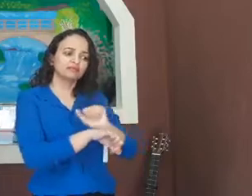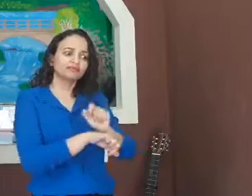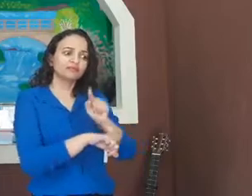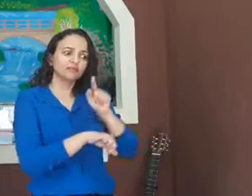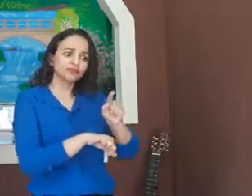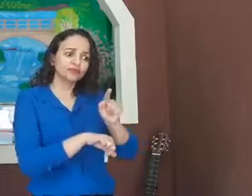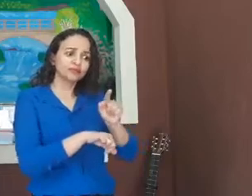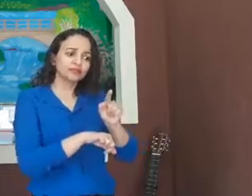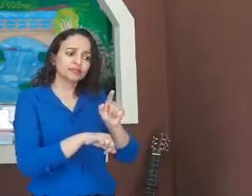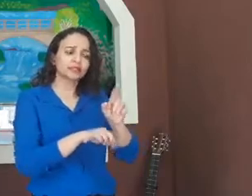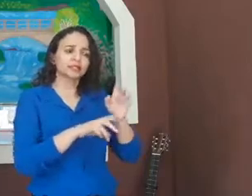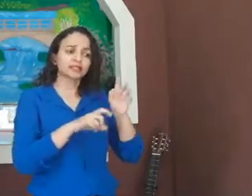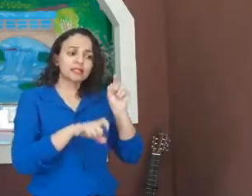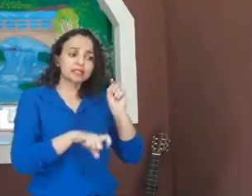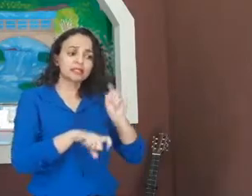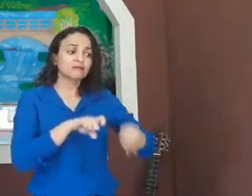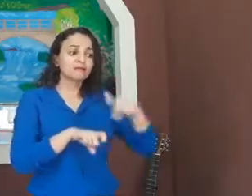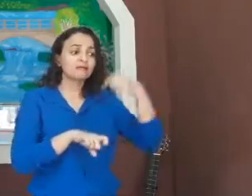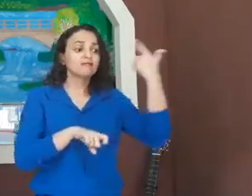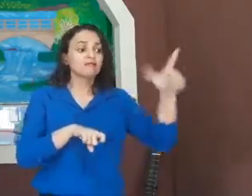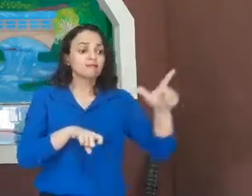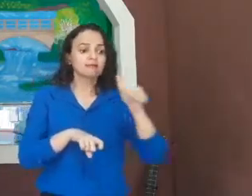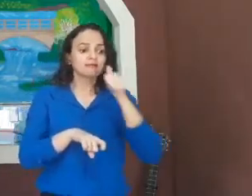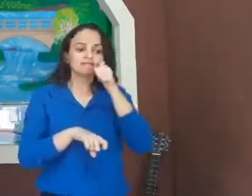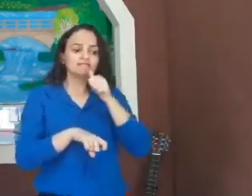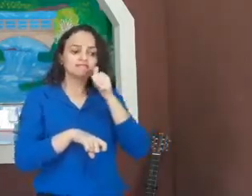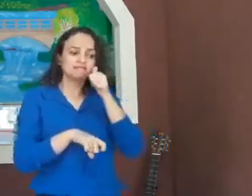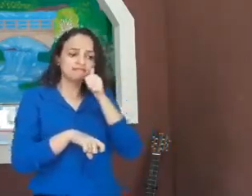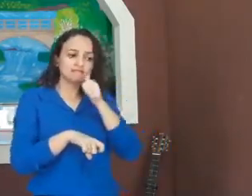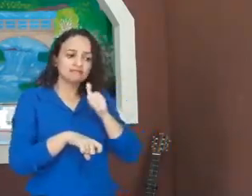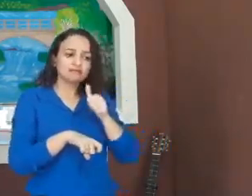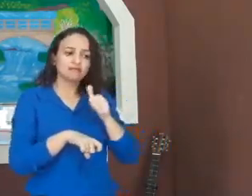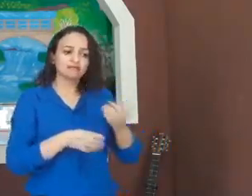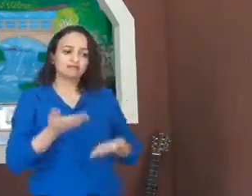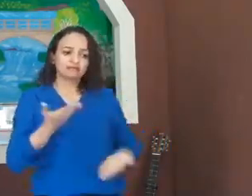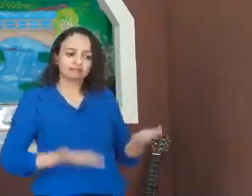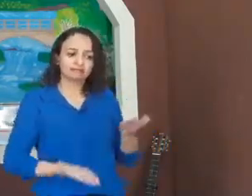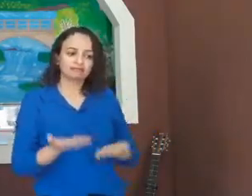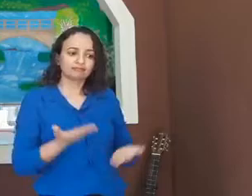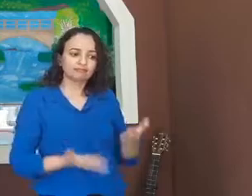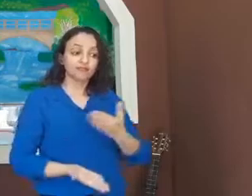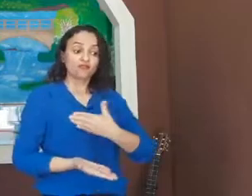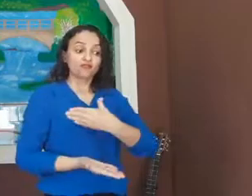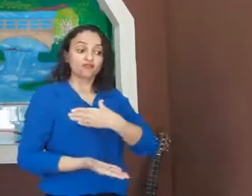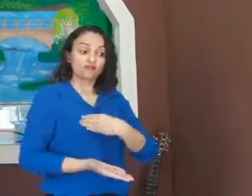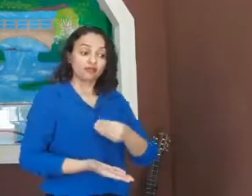É como assim, se você já usou o quebra-cabeça, se você já